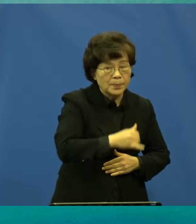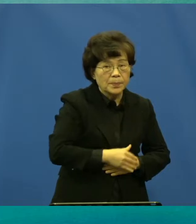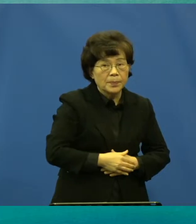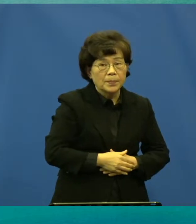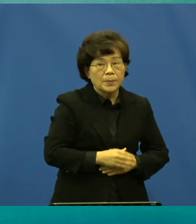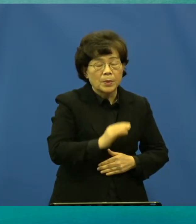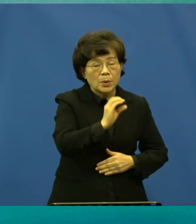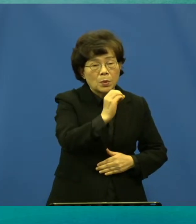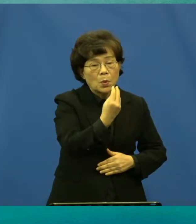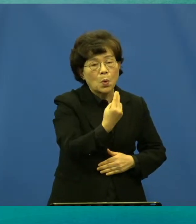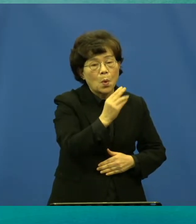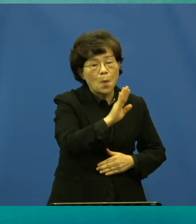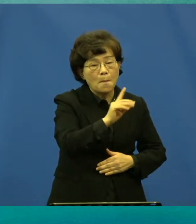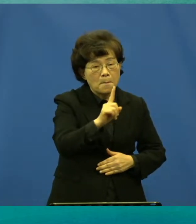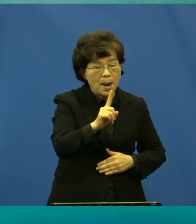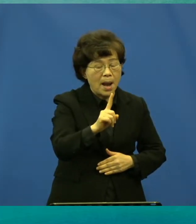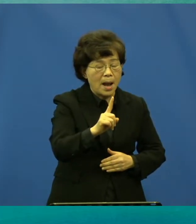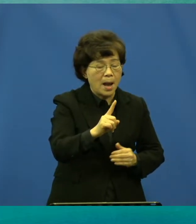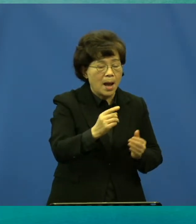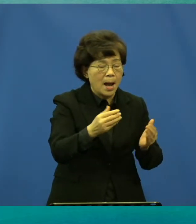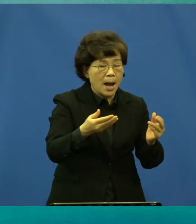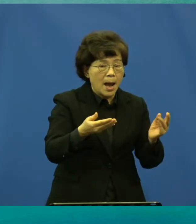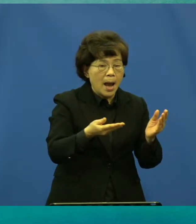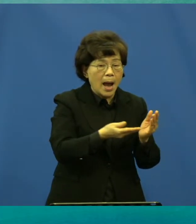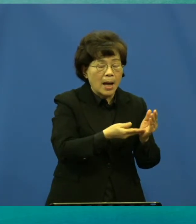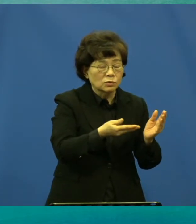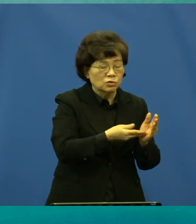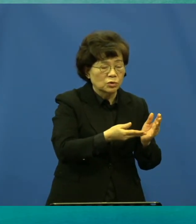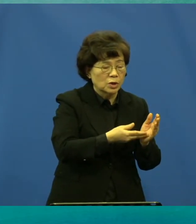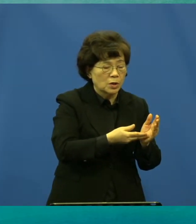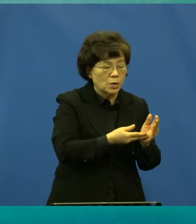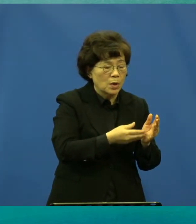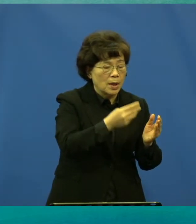욥바 항구는 다시스 행 호객 행위로 가득해요.